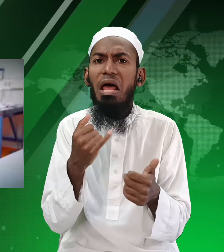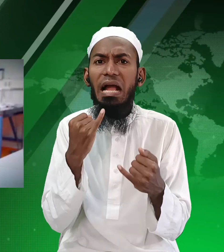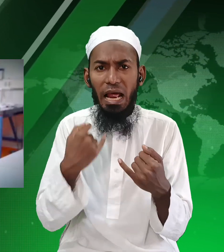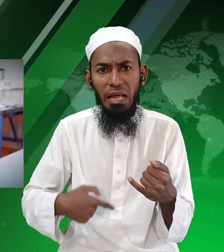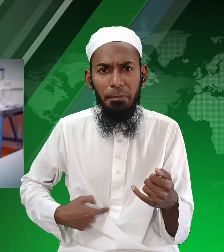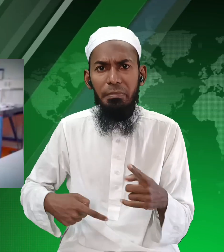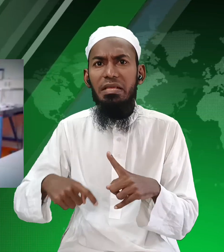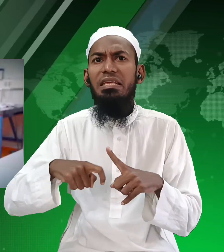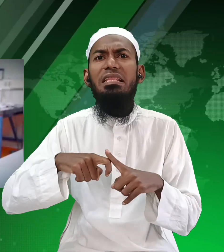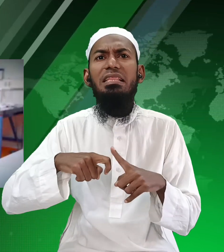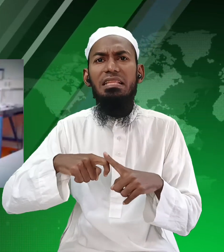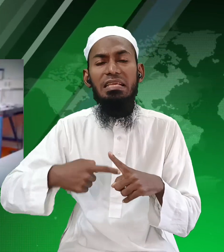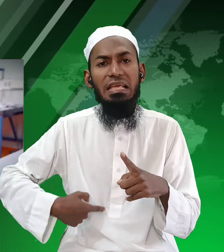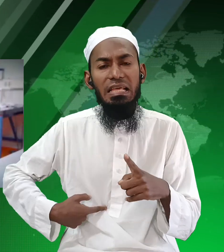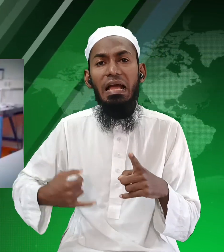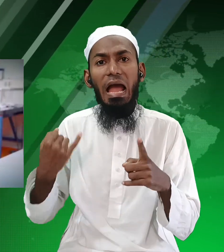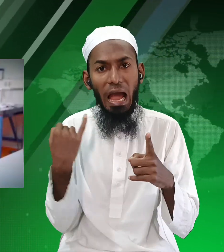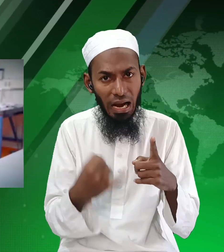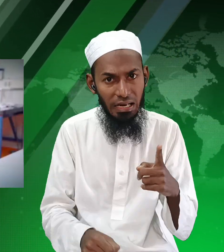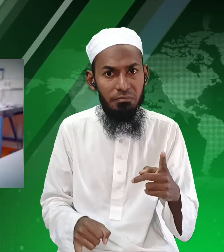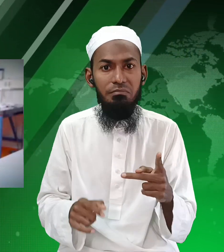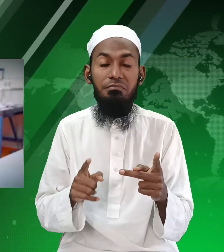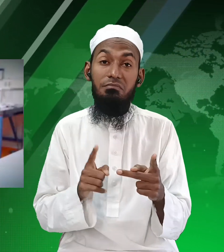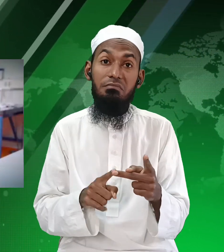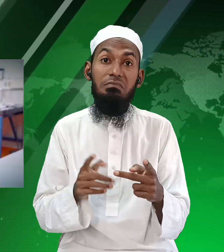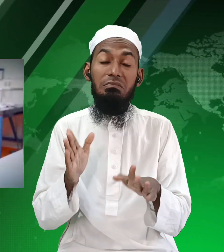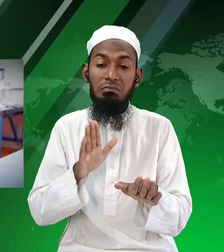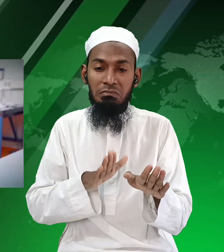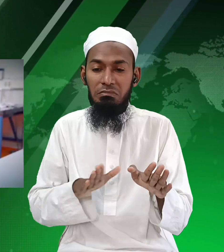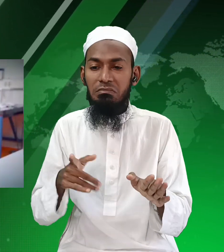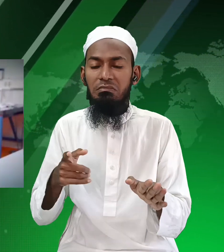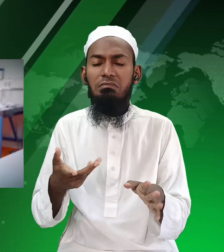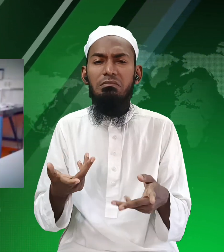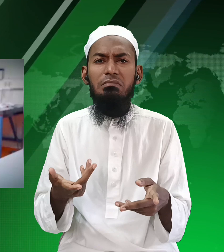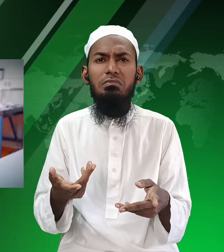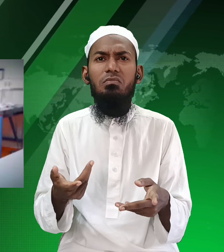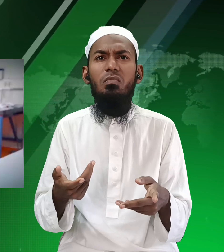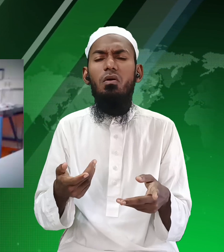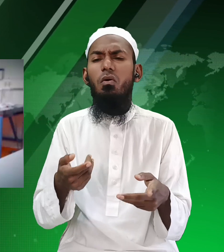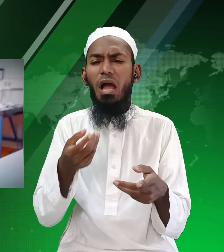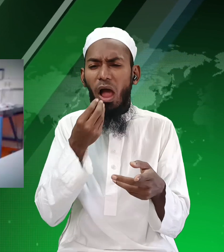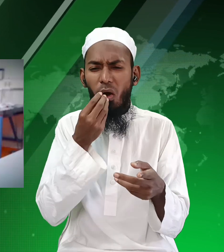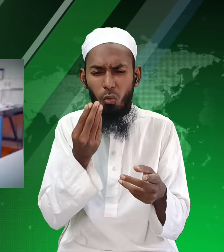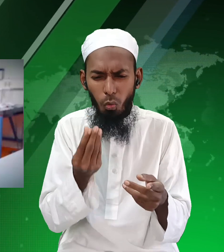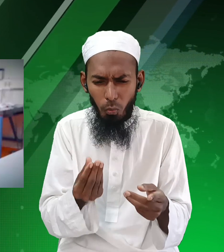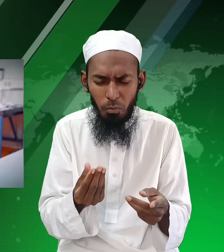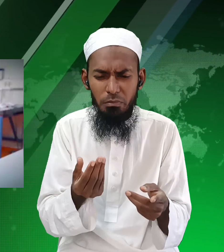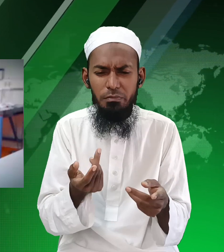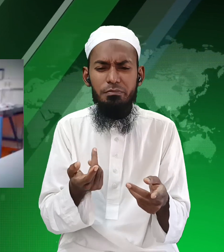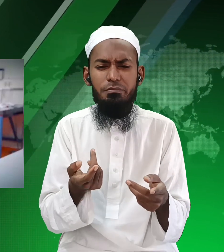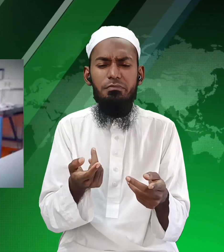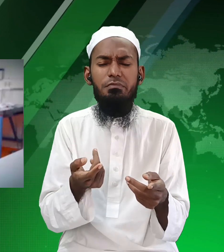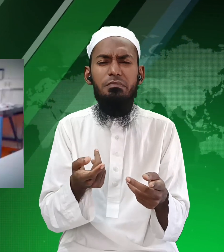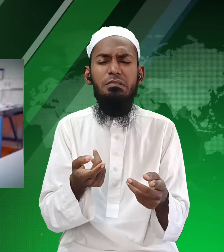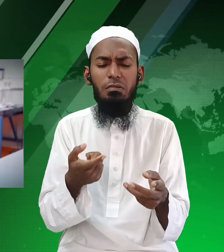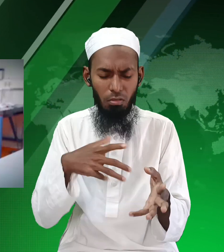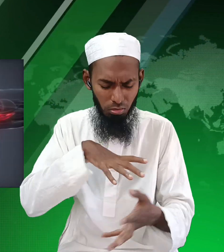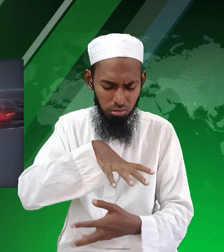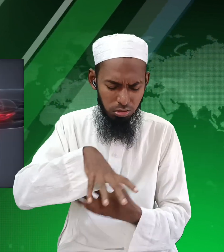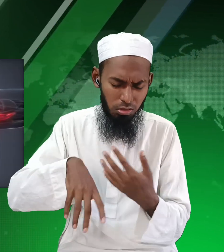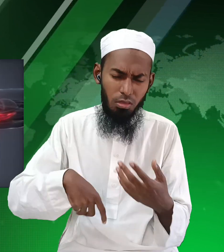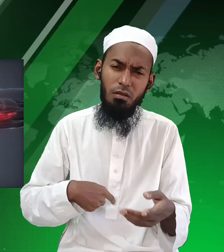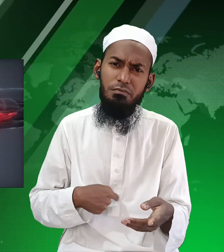শরীরে ইলেকট্রোলাইটের একটা ইমব্যালেন্স হয়ে যাবে। তো ইমব্যালেন্স যদি হয়, যেমন ধরেন ক্যালসিয়ামের ঘাটতি হয়ে গেল বা ফসফরাসের একটা এলোমেলো হয়ে